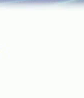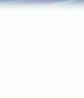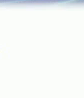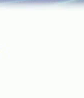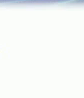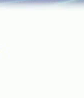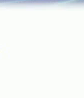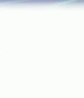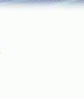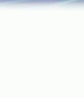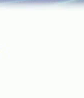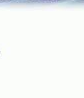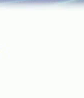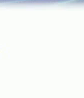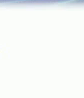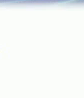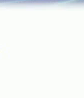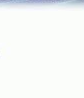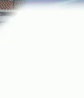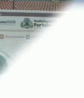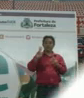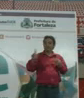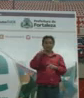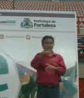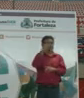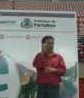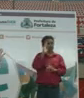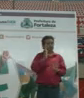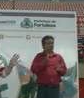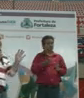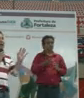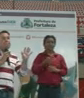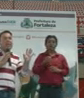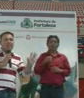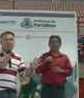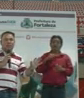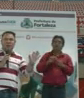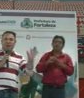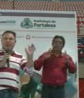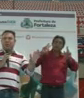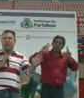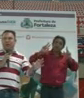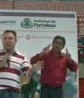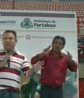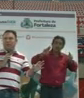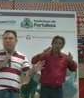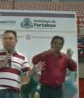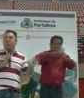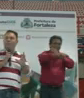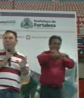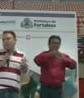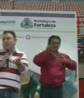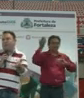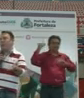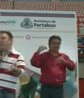substituo e encontro o y igual a 2, como nós já sabíamos. Eu fiz a mesma questão,